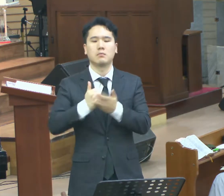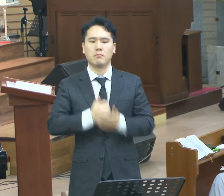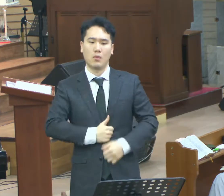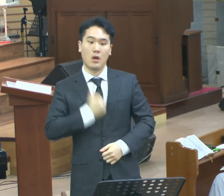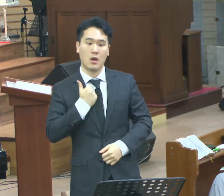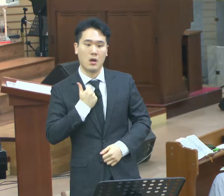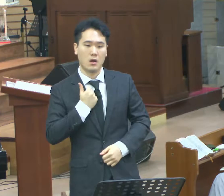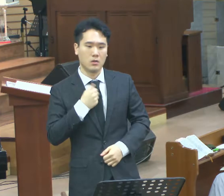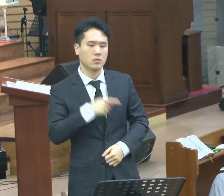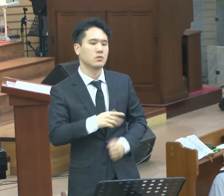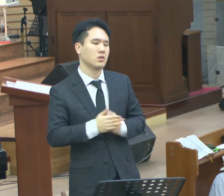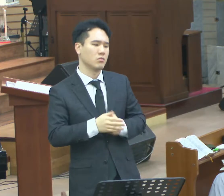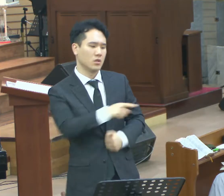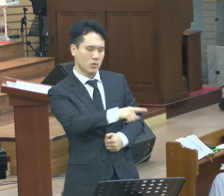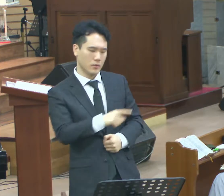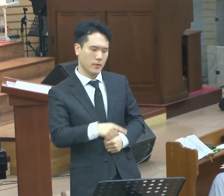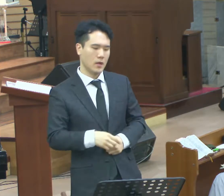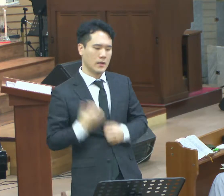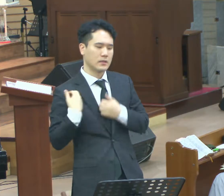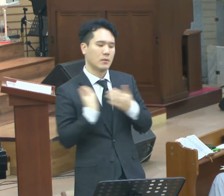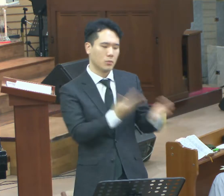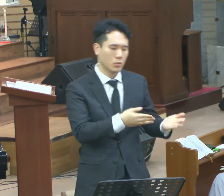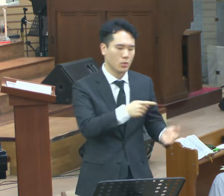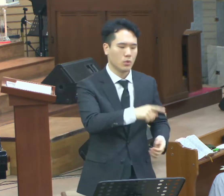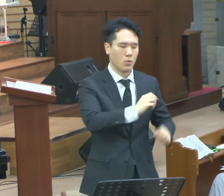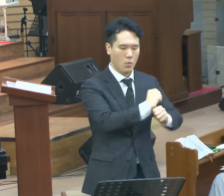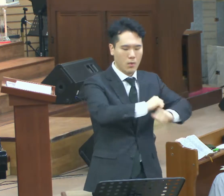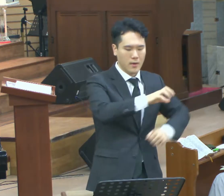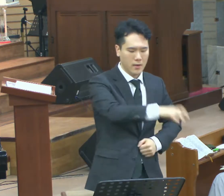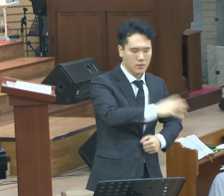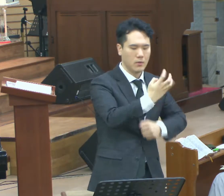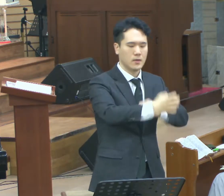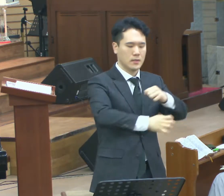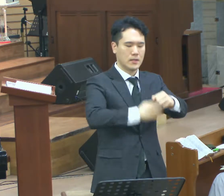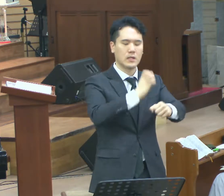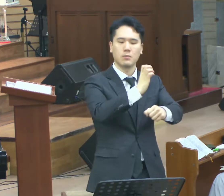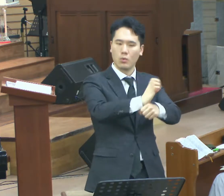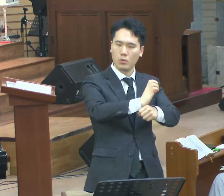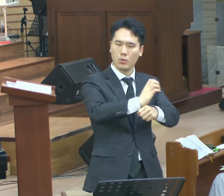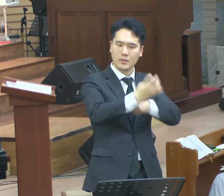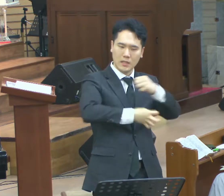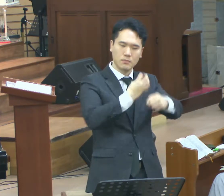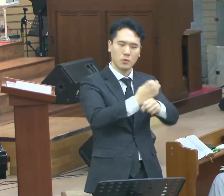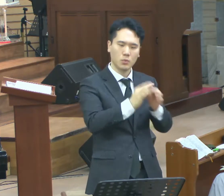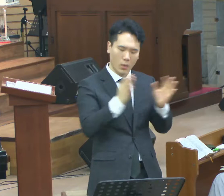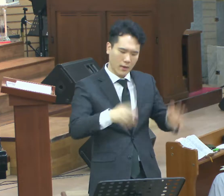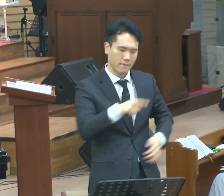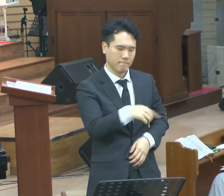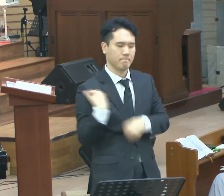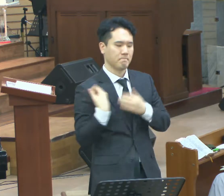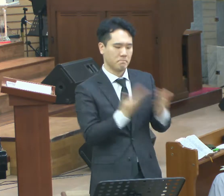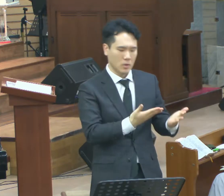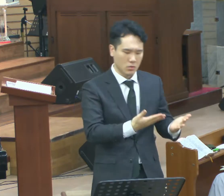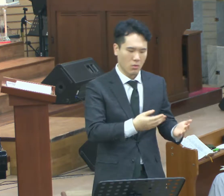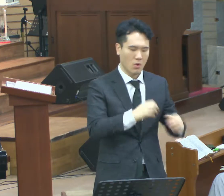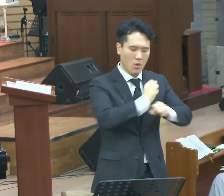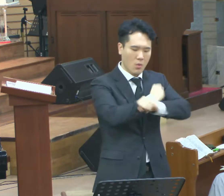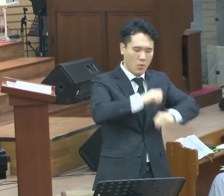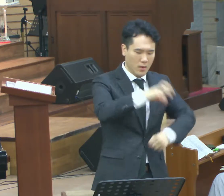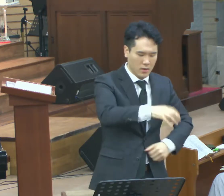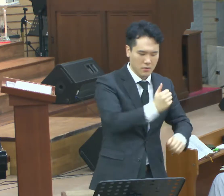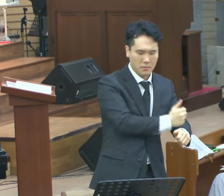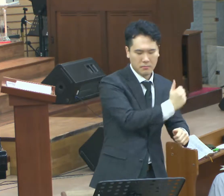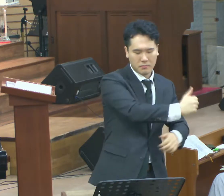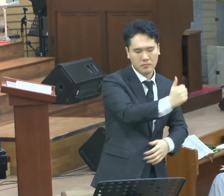죽었어요. 그리고 45년이 흐르게 됐어요. 하나님께서 갈렙에게